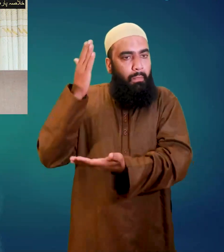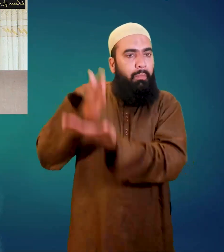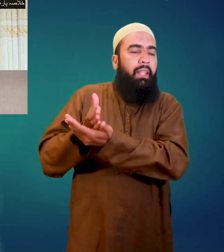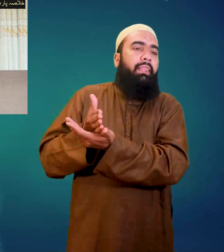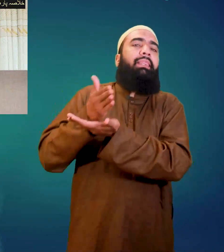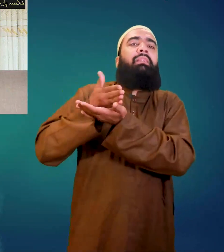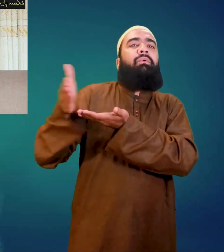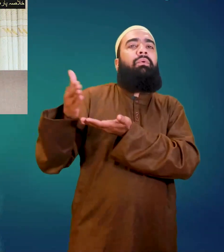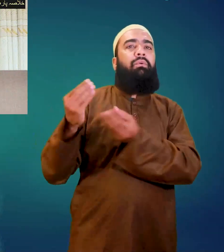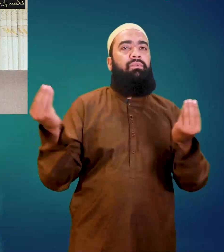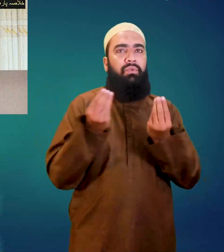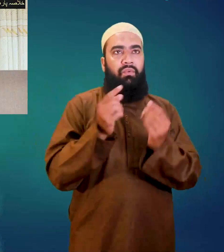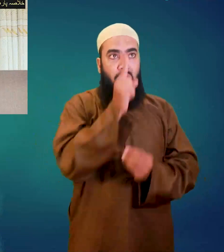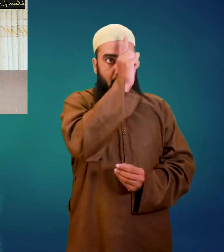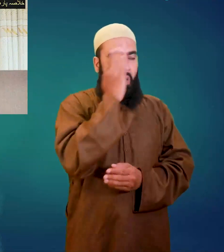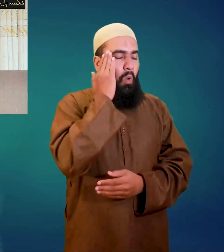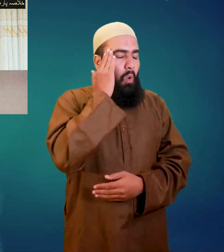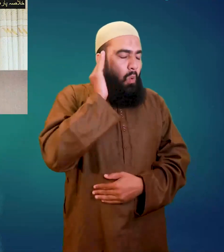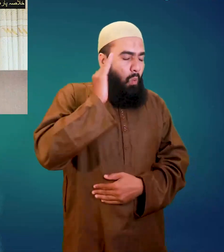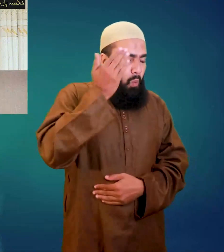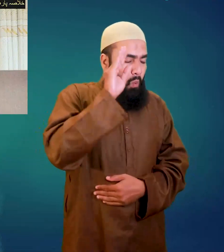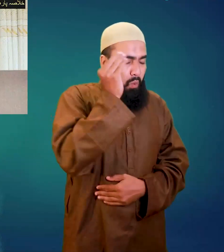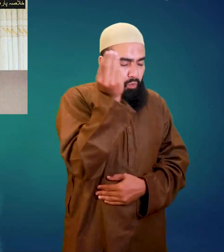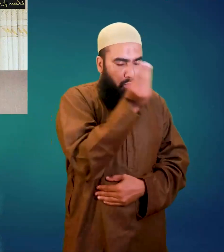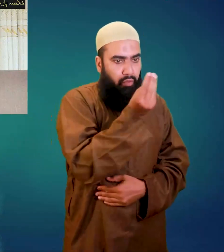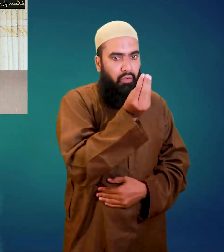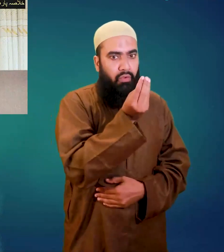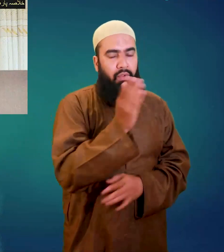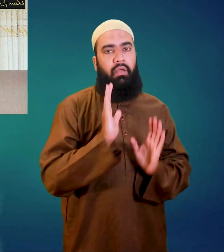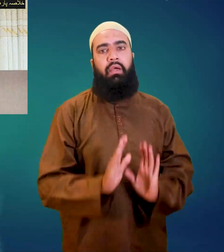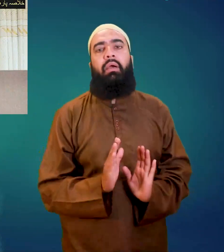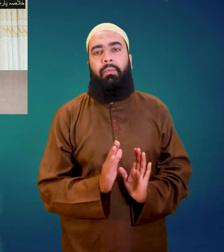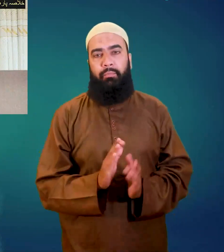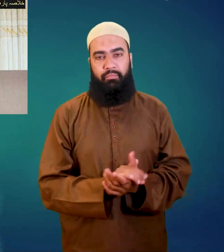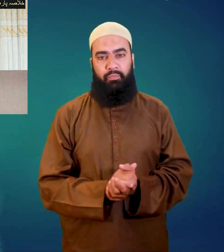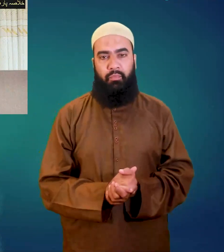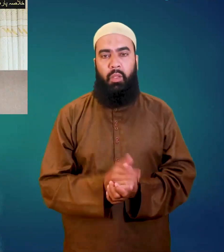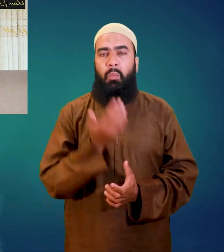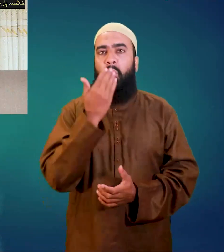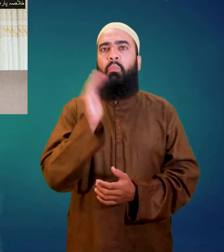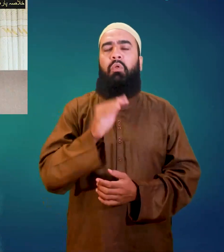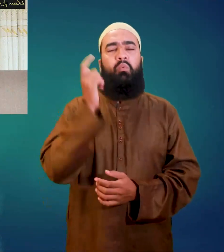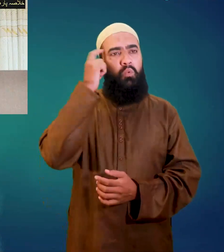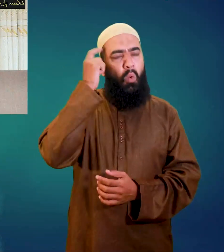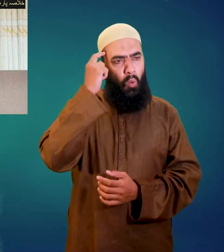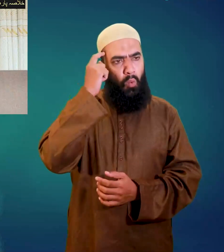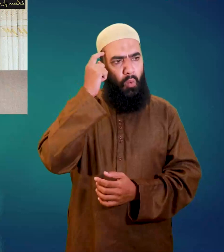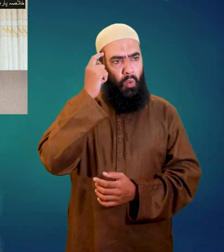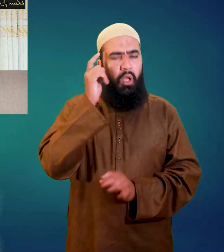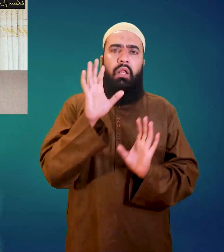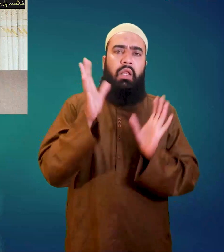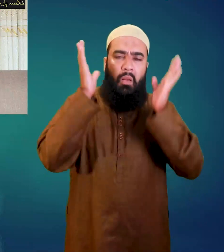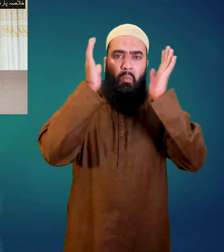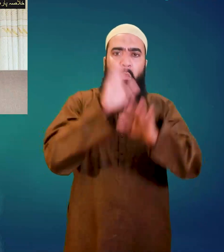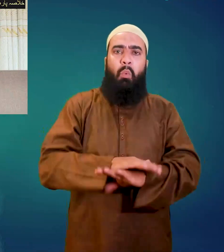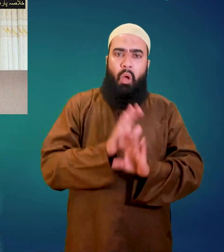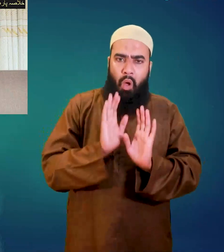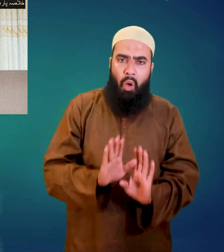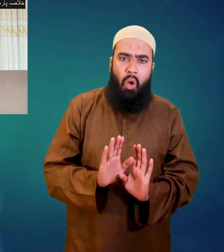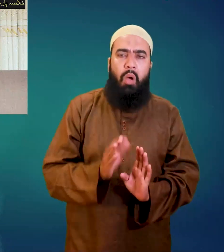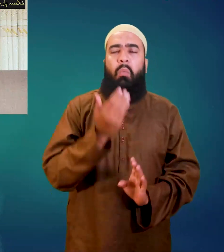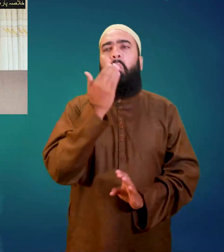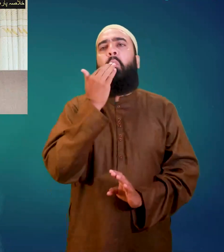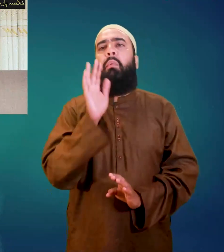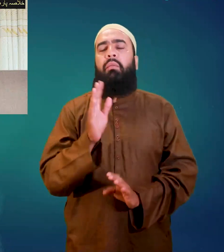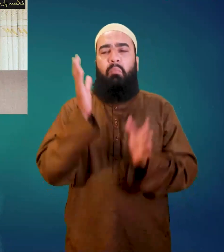نماز میں فرمایا خشوع فرض ہے۔ اگر پوری نماز خشوع کے بغیر پڑھ لی گئی تو نماز ہی